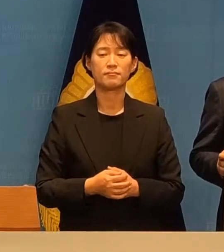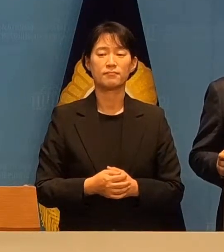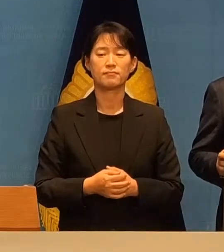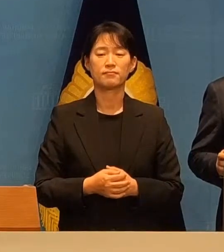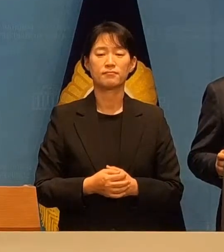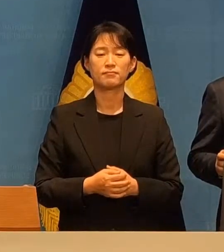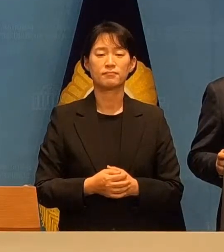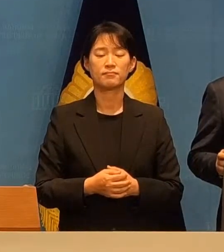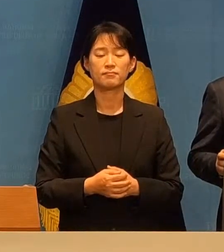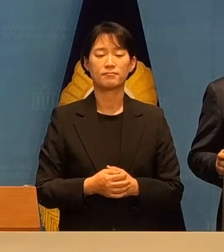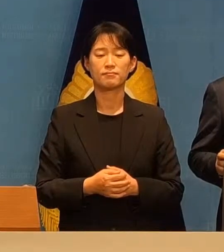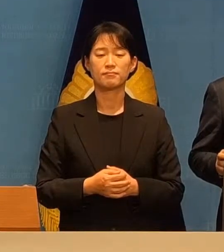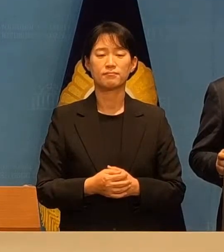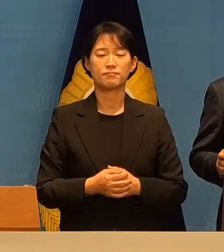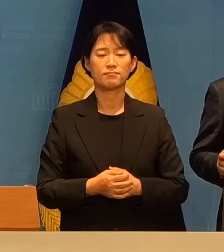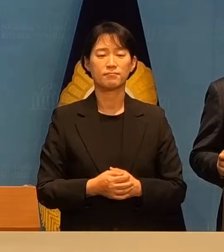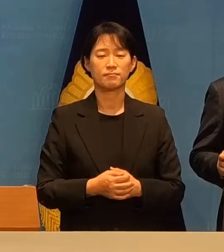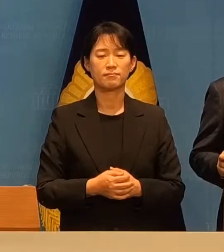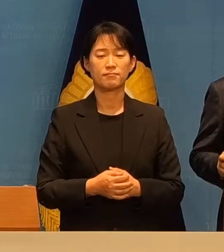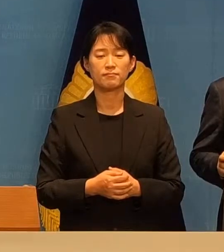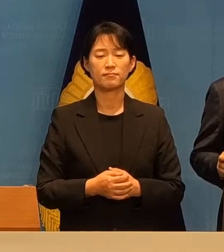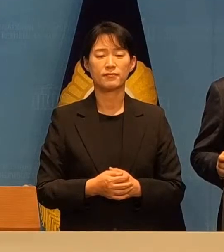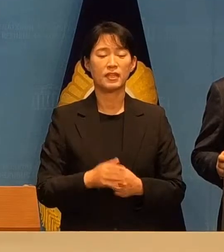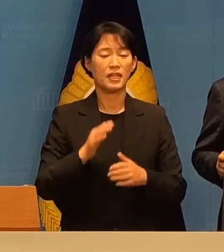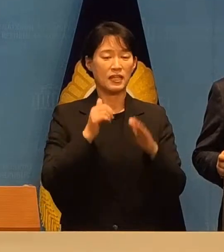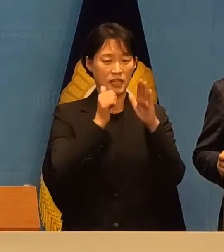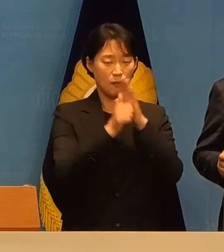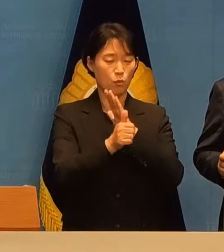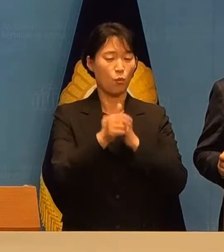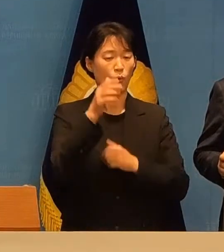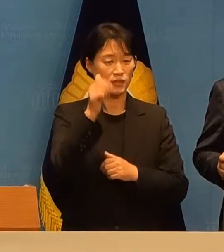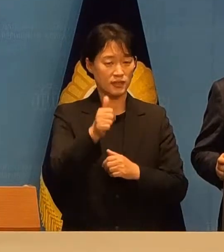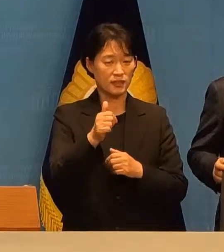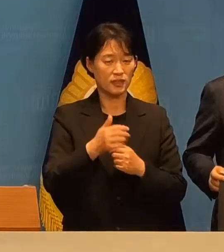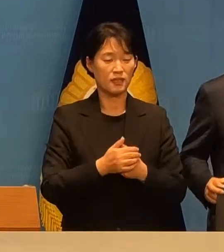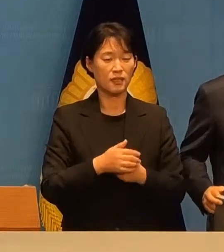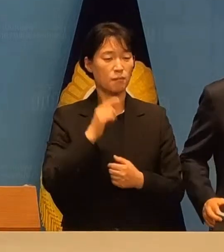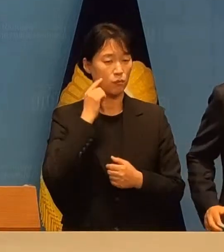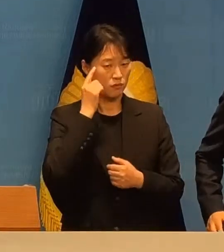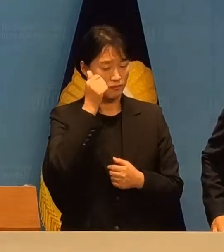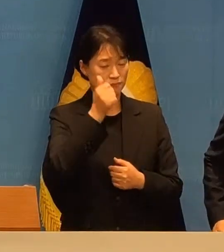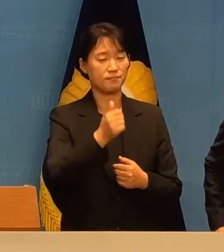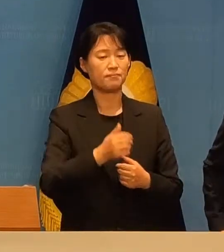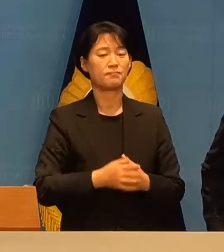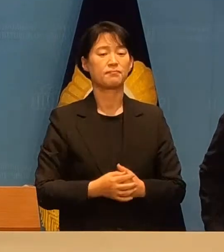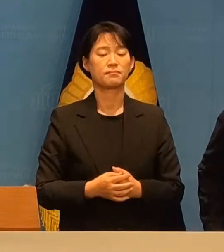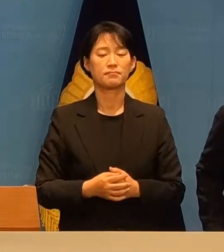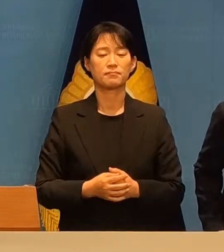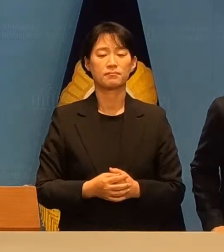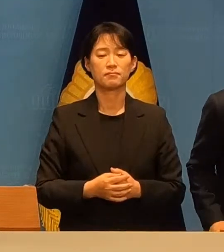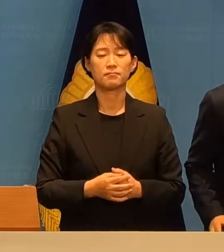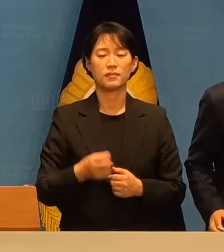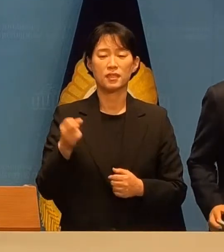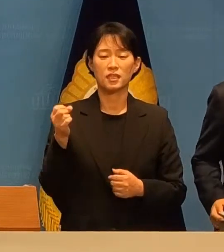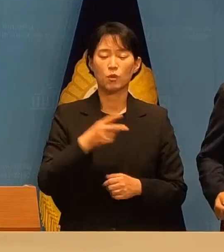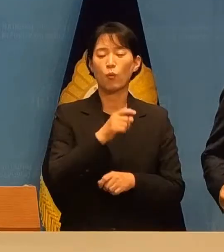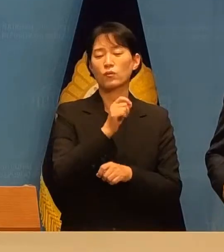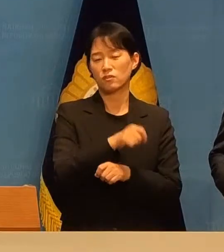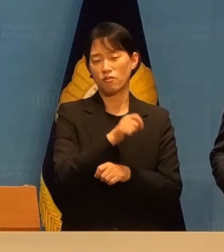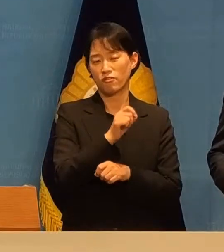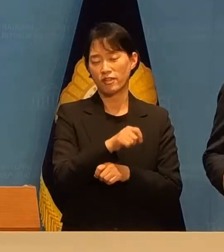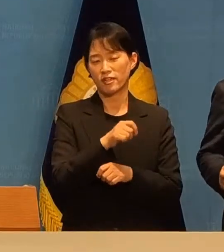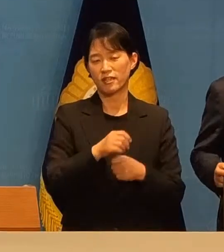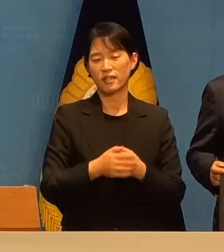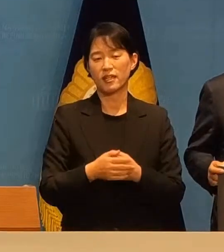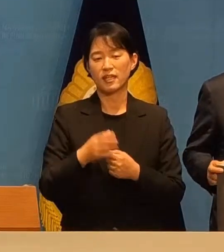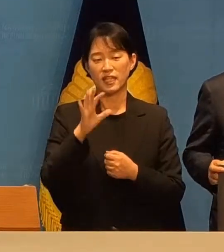그리고 또 대표 회장님이신 정영진 목사님, 그리고 서기이신